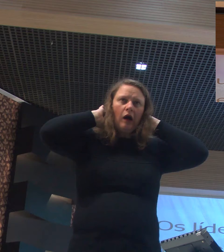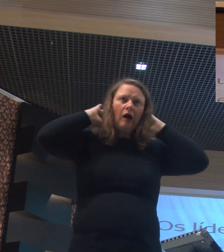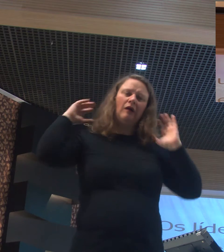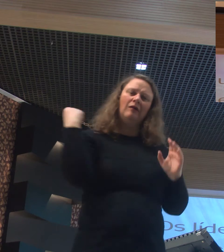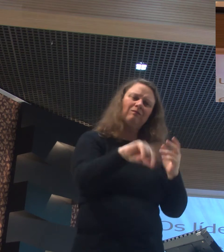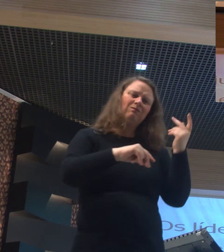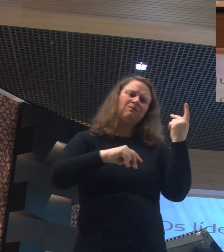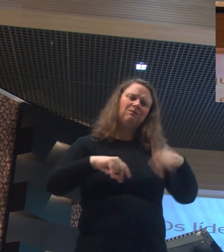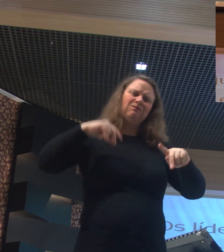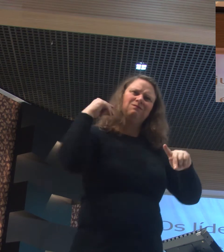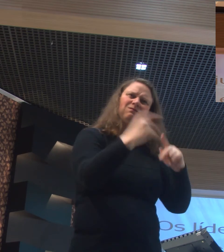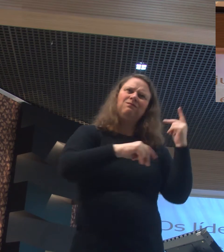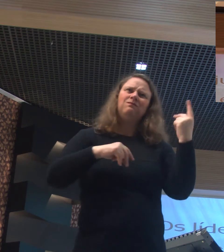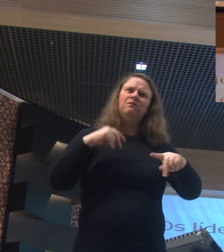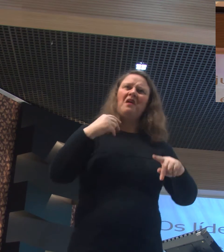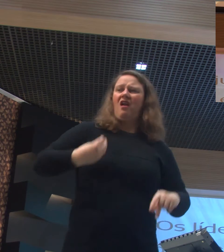disso.